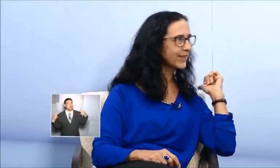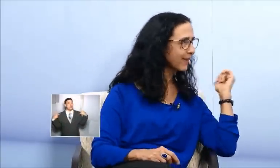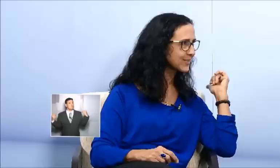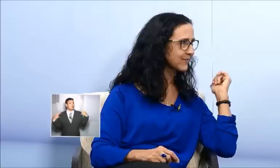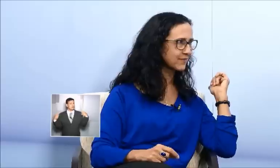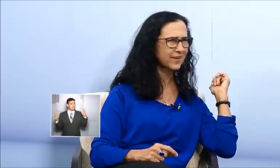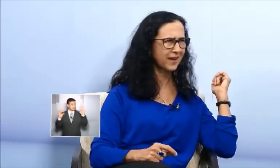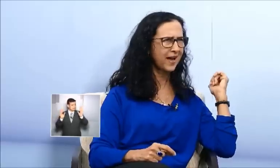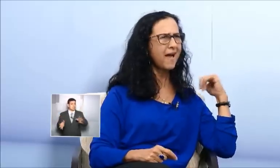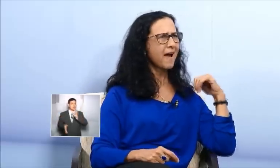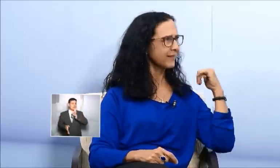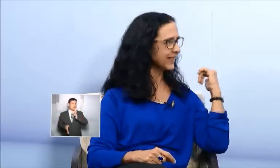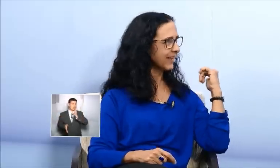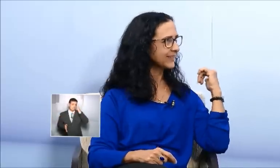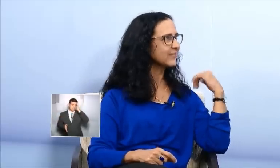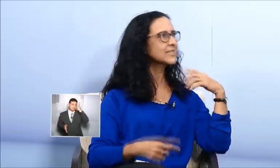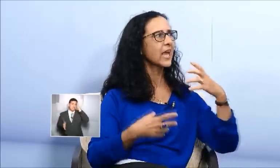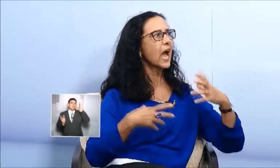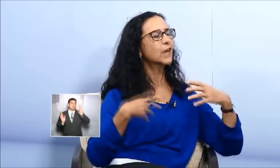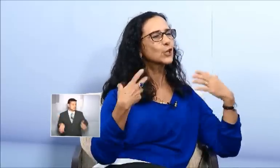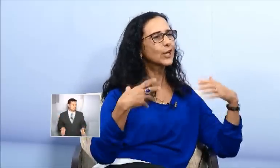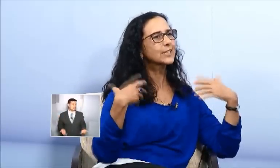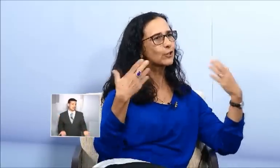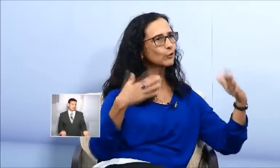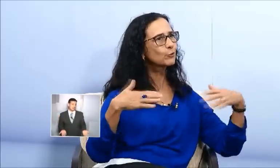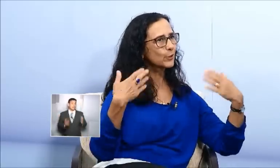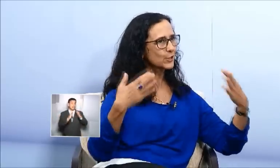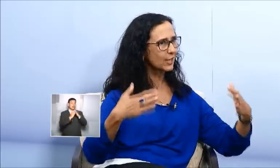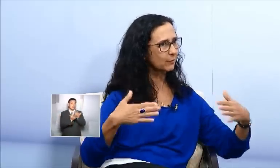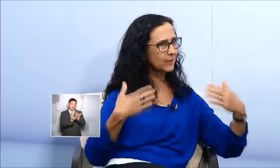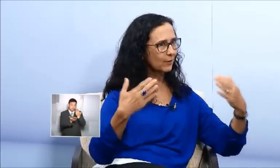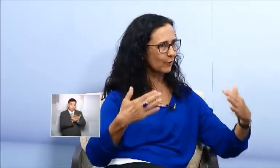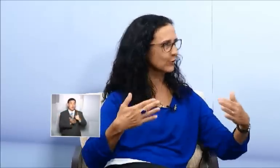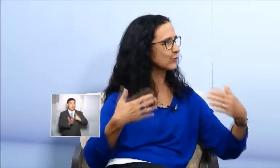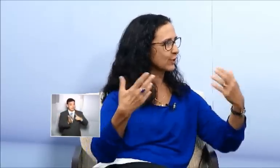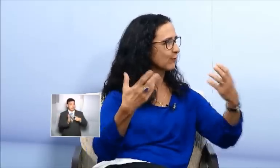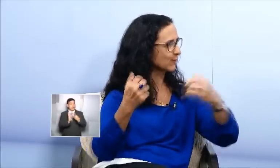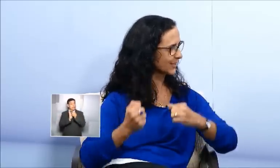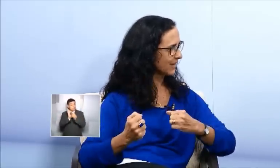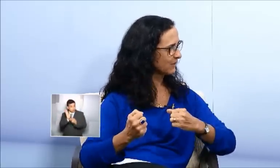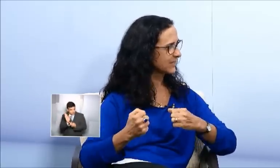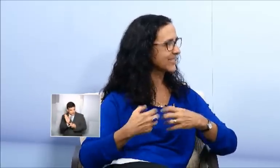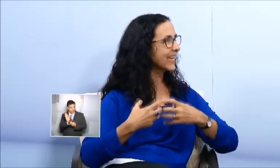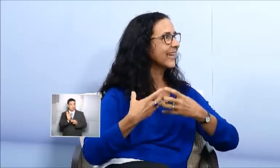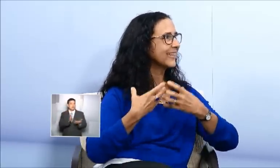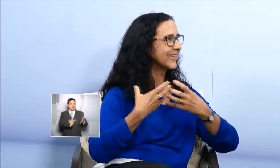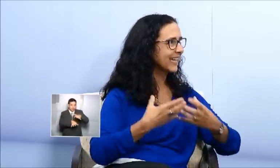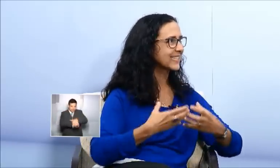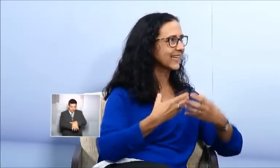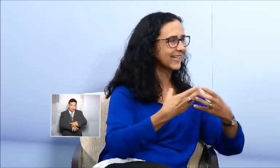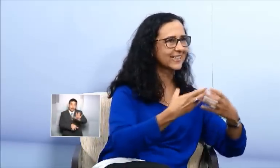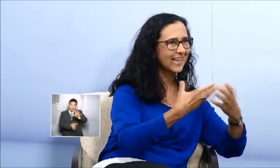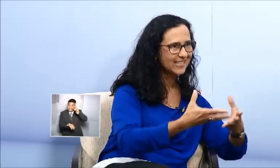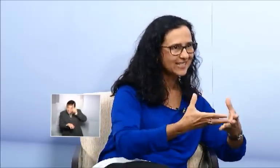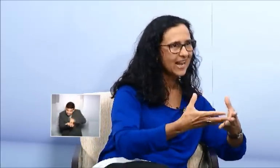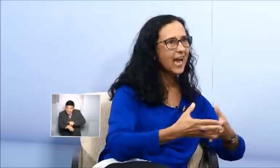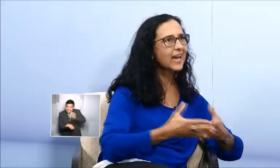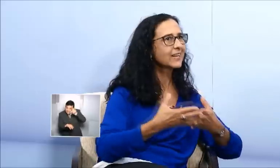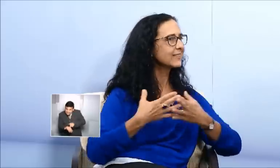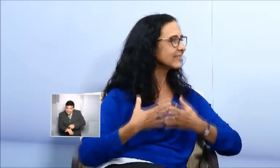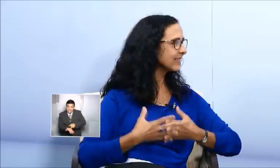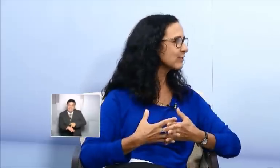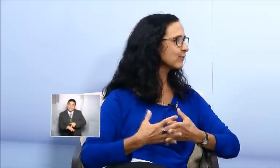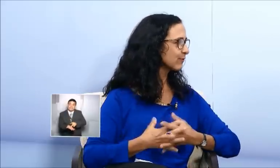sabe de quem você vai falar, né? Então, assim, a escola tem todo um projeto pedagógico de inclusão, mas na realidade,